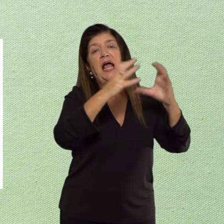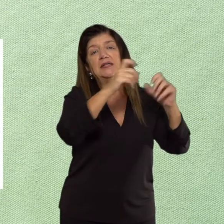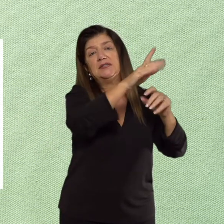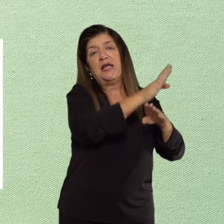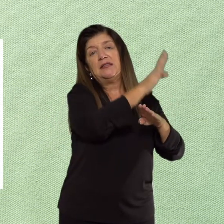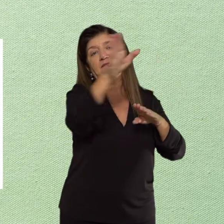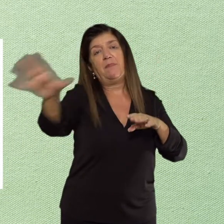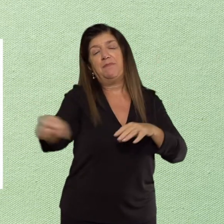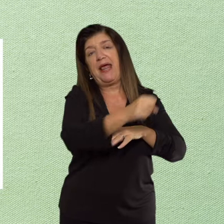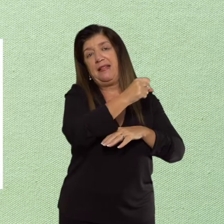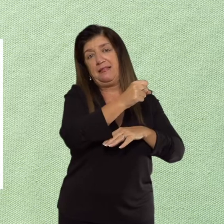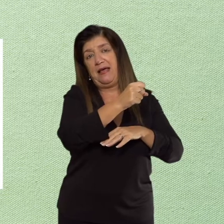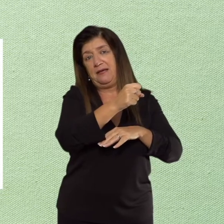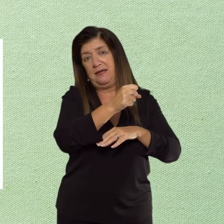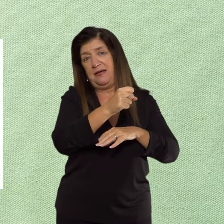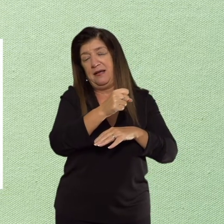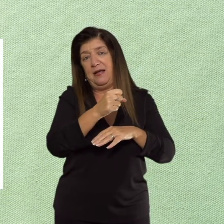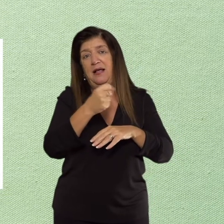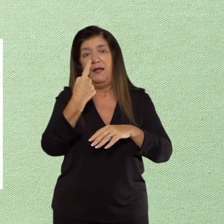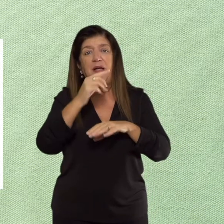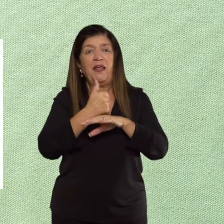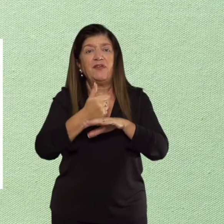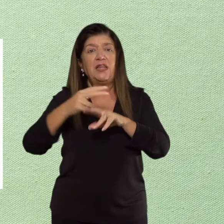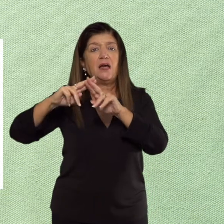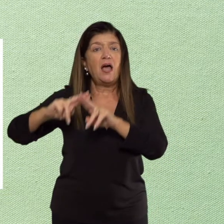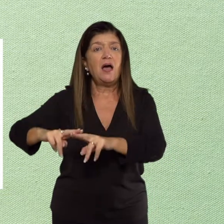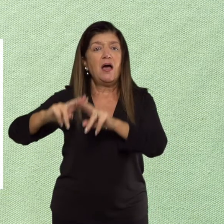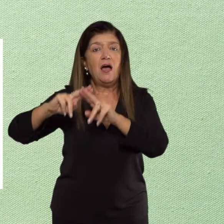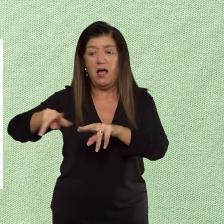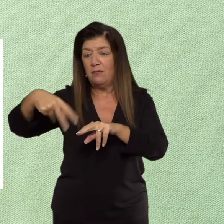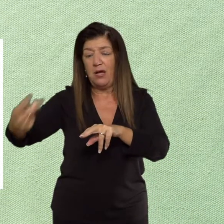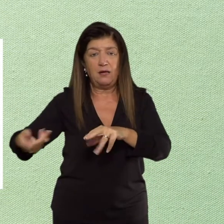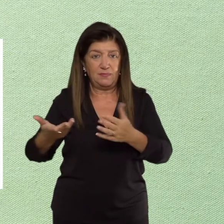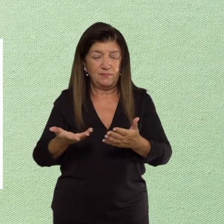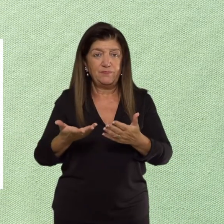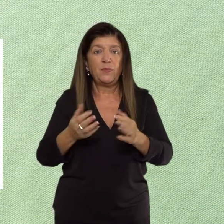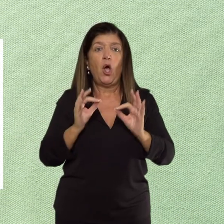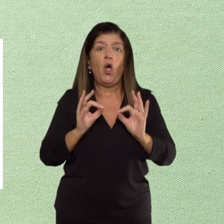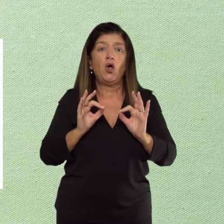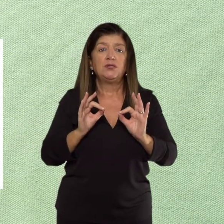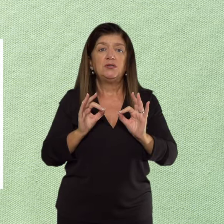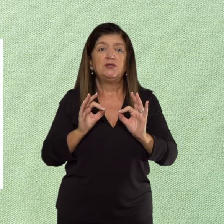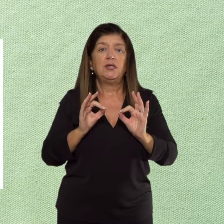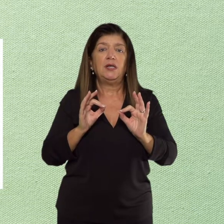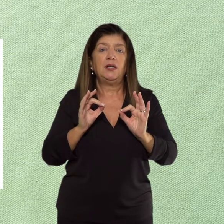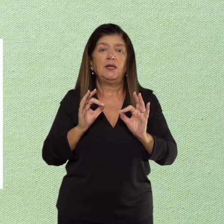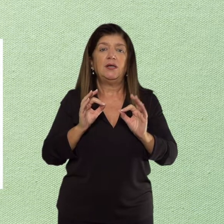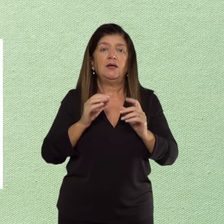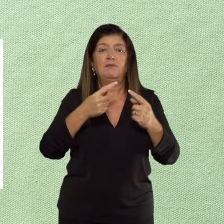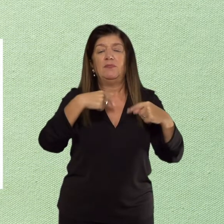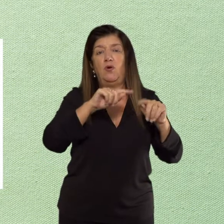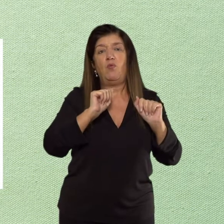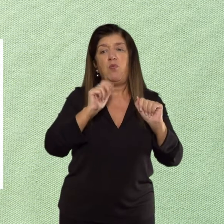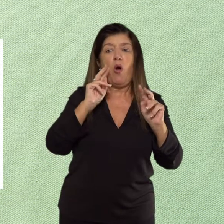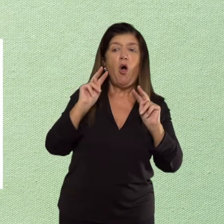cioè che utilizzi l'usufruitore lascia il monopattino, in modo tale che controllino che non siano davanti a un